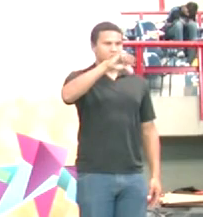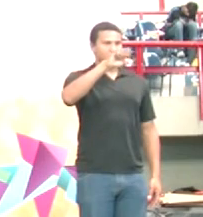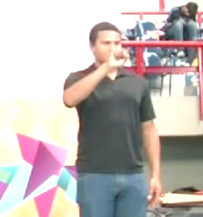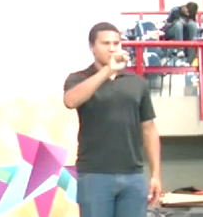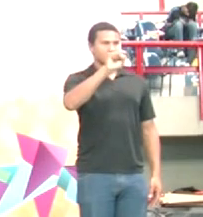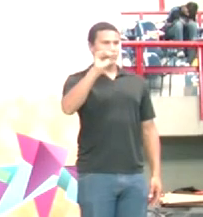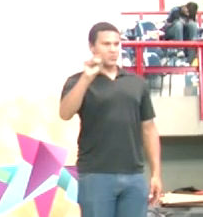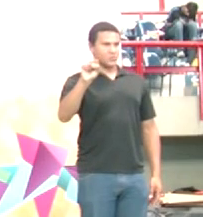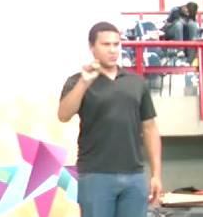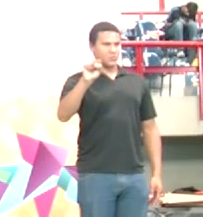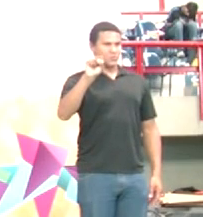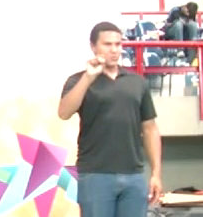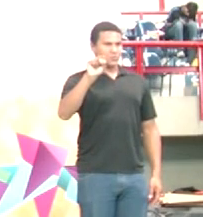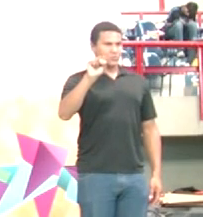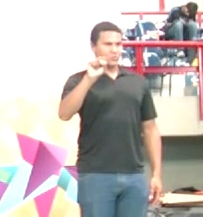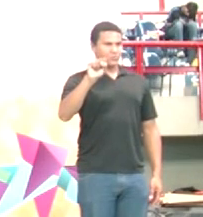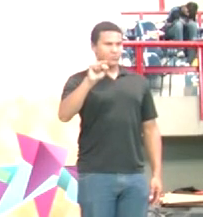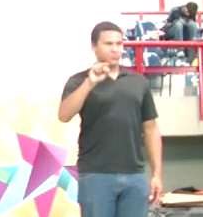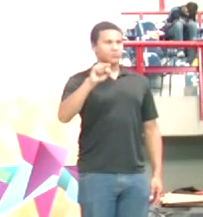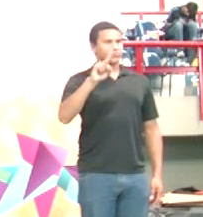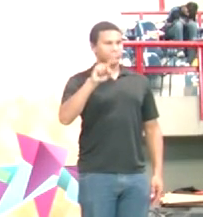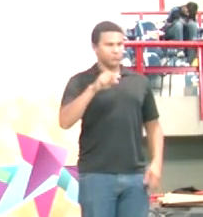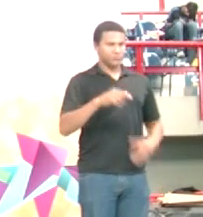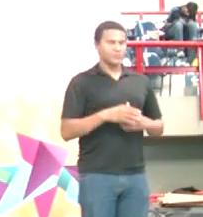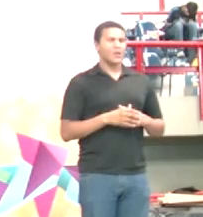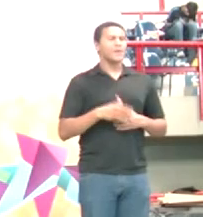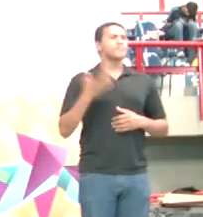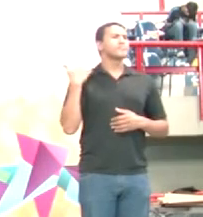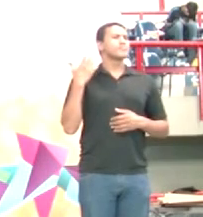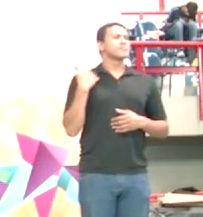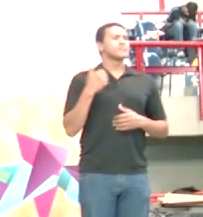1988 é a 7ª, é a atual. A primeira,